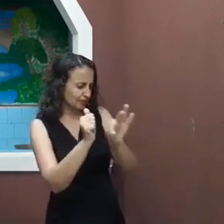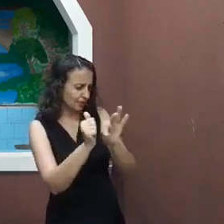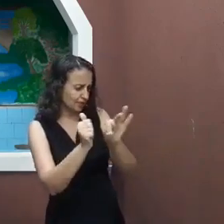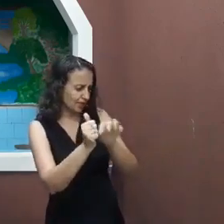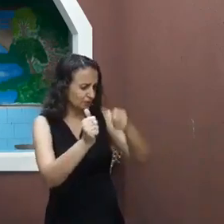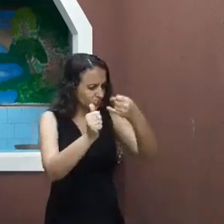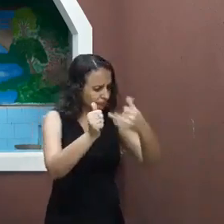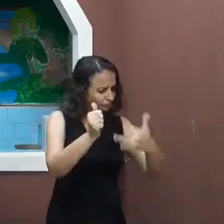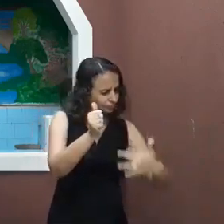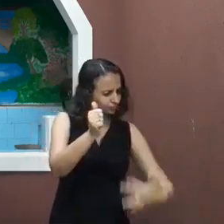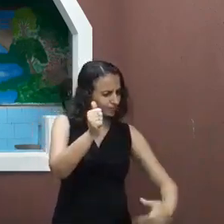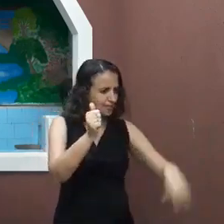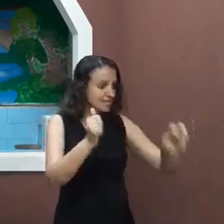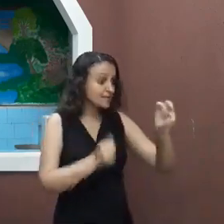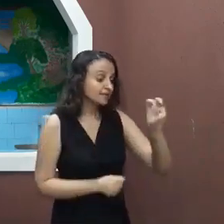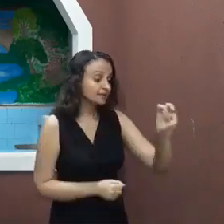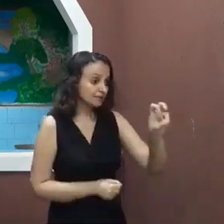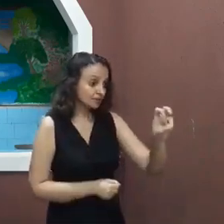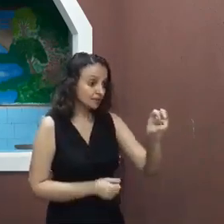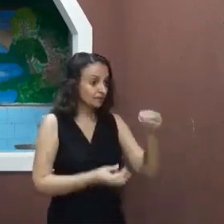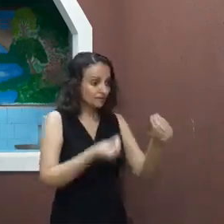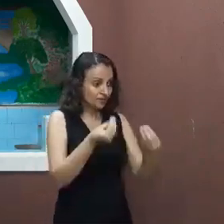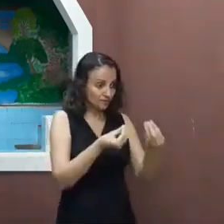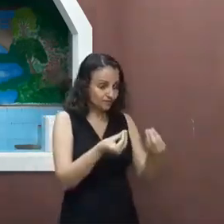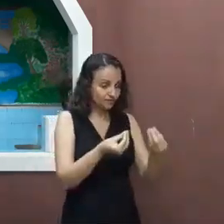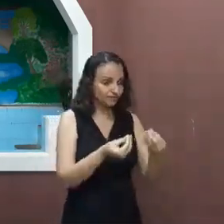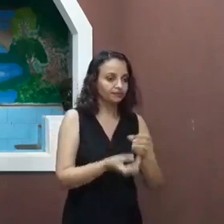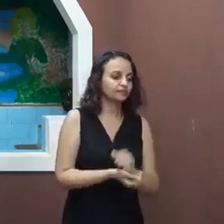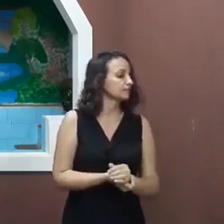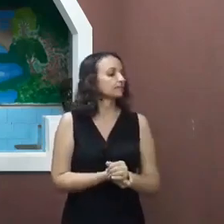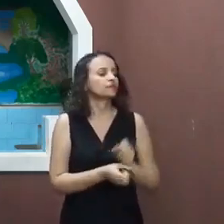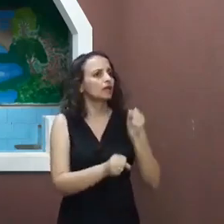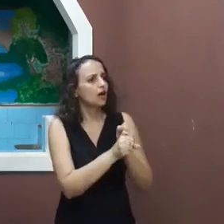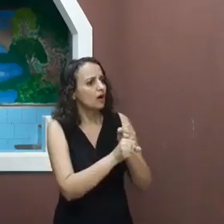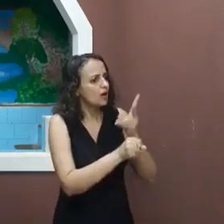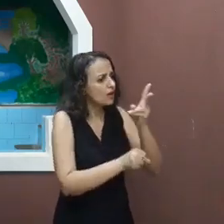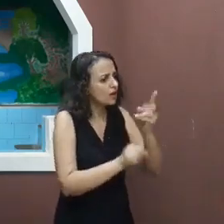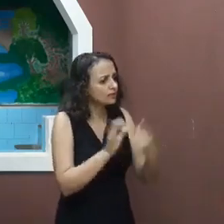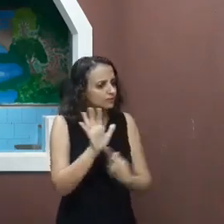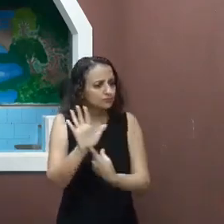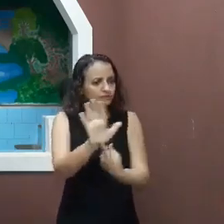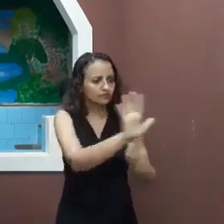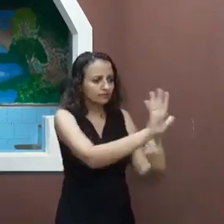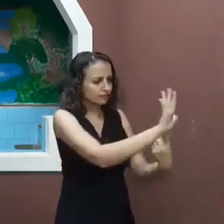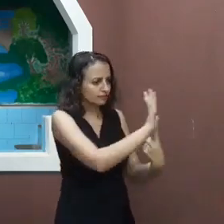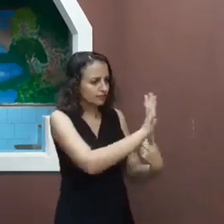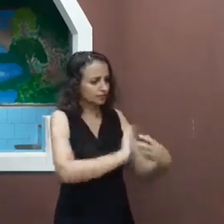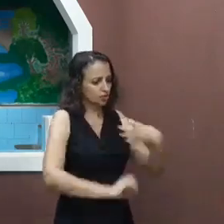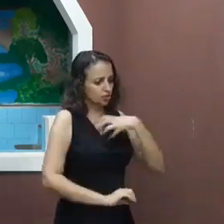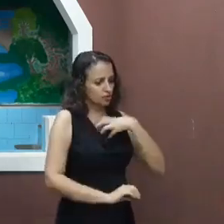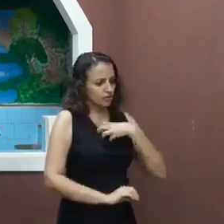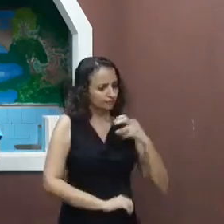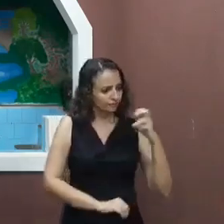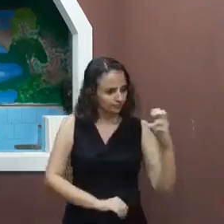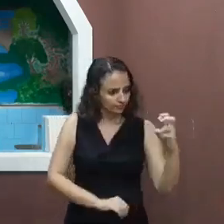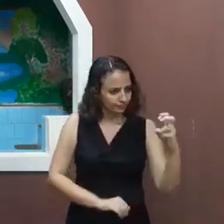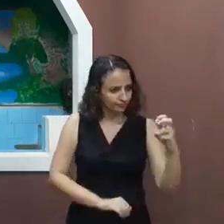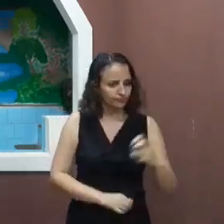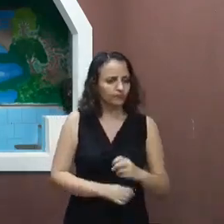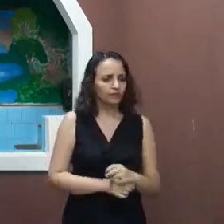o ensino que quer transmitir, ou seja, o das obras. Ele mostra de 5 maneiras.